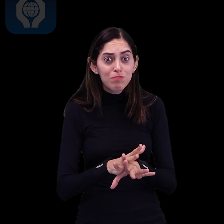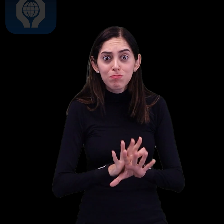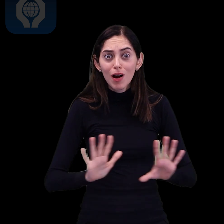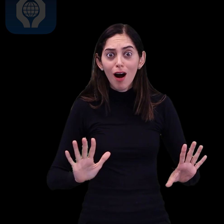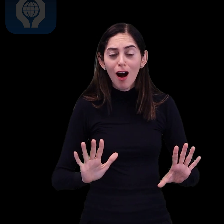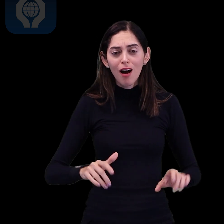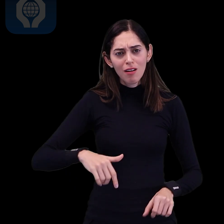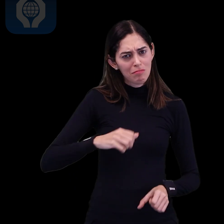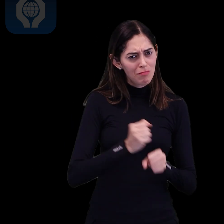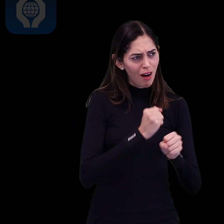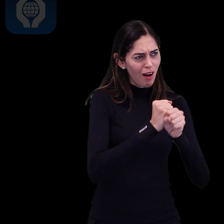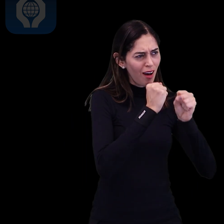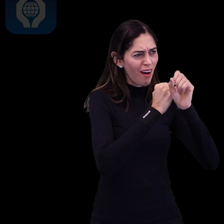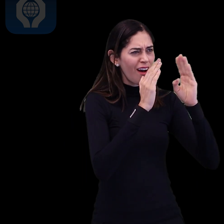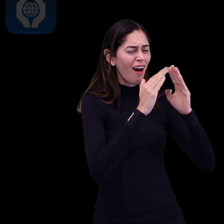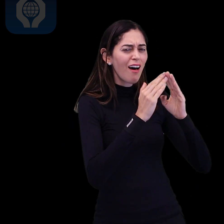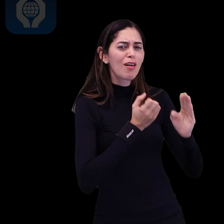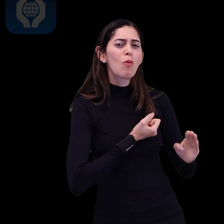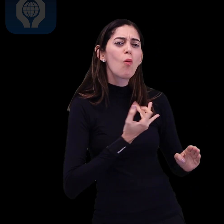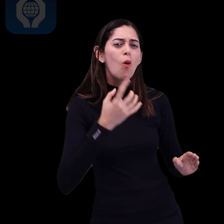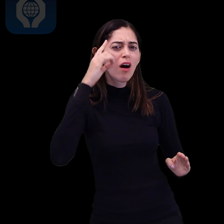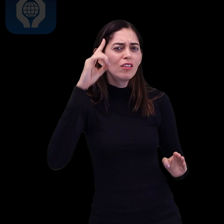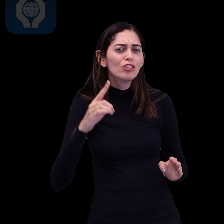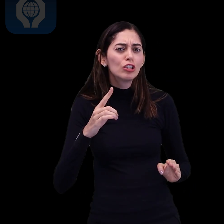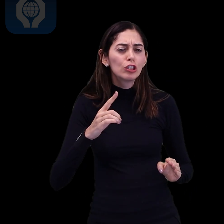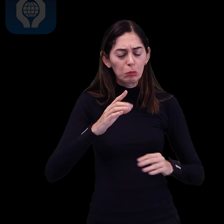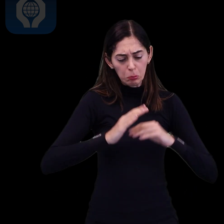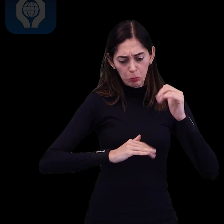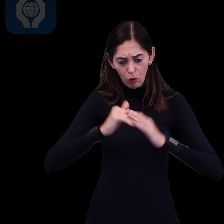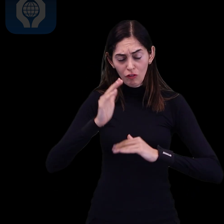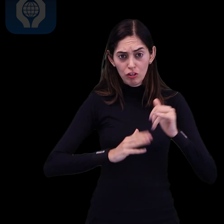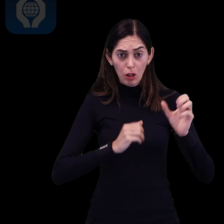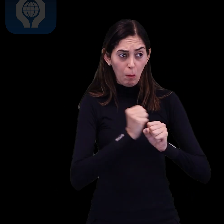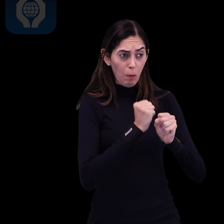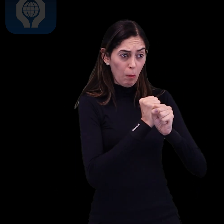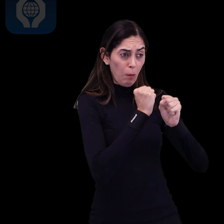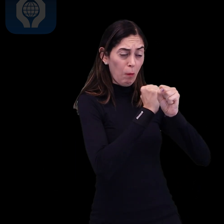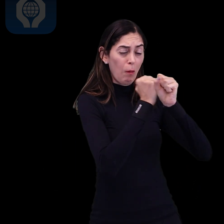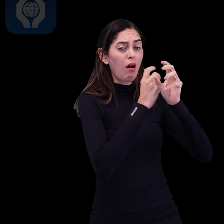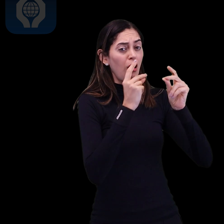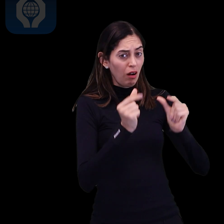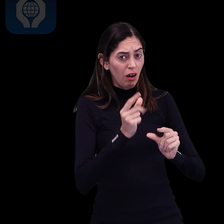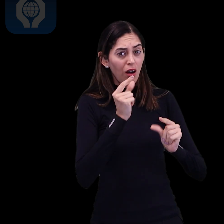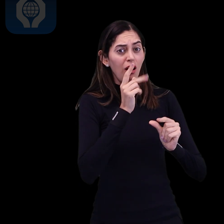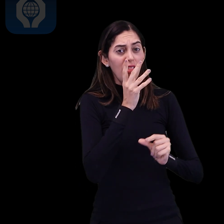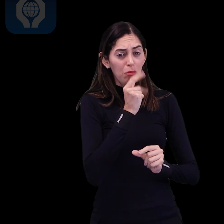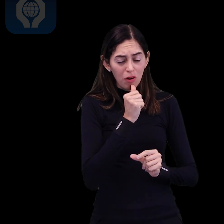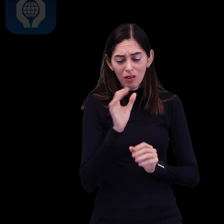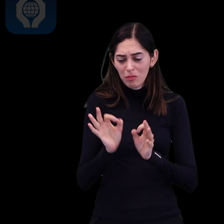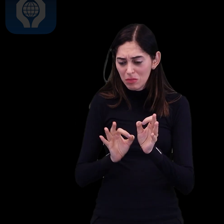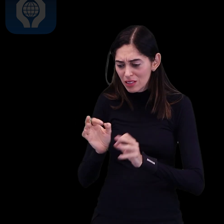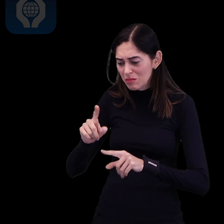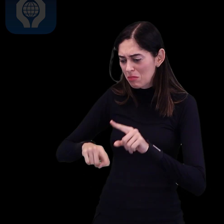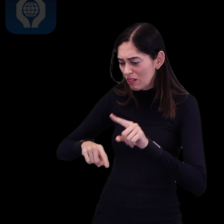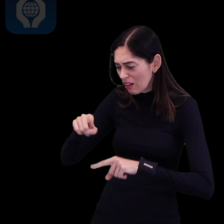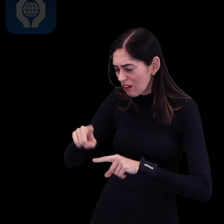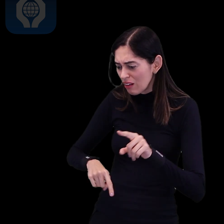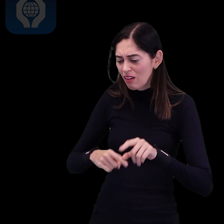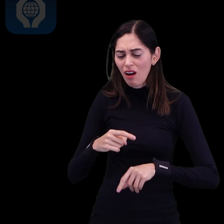casa? Leva bastante tempo, mesmo para um construtor profissional. Ele tem que ajuntar o material necessário, ter